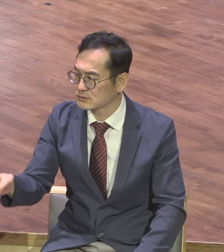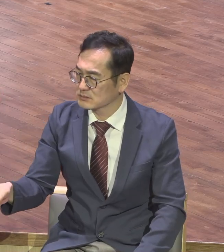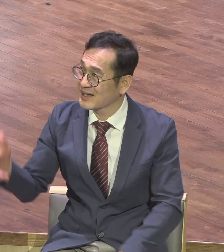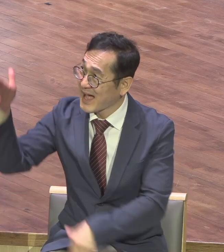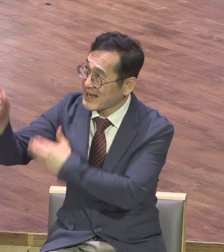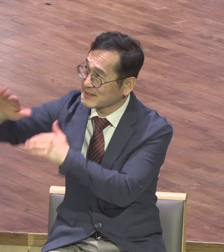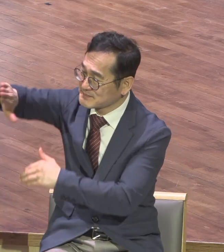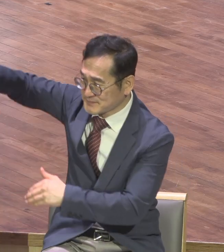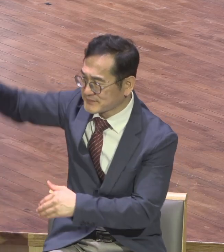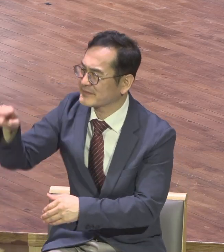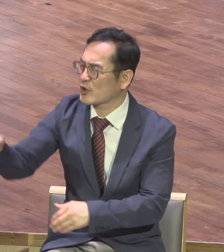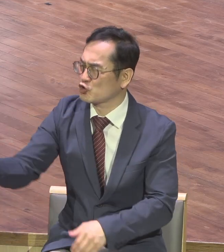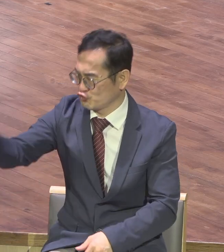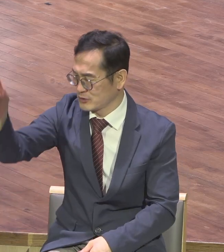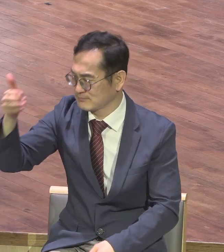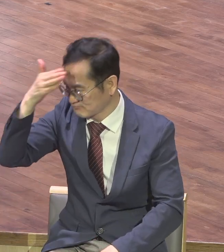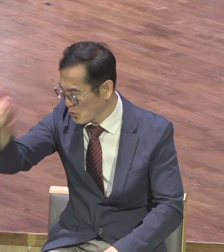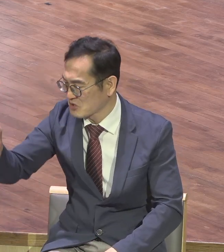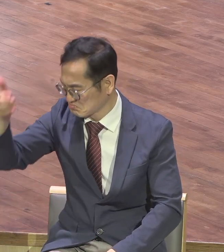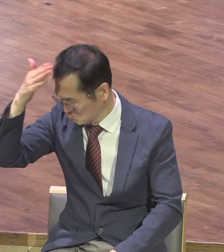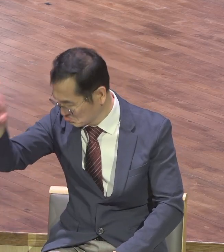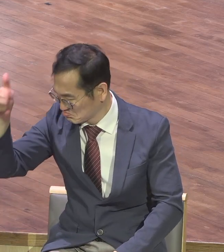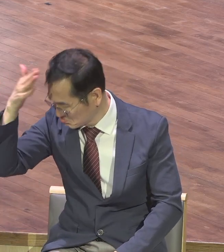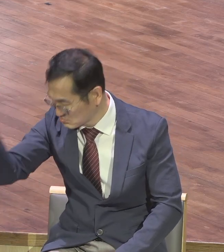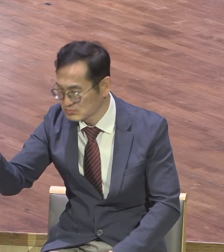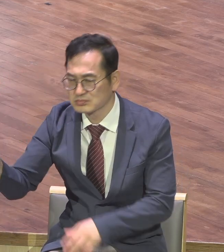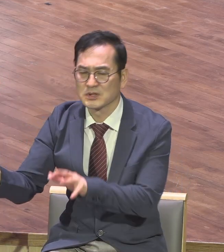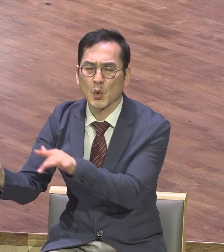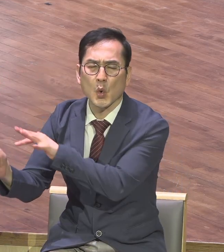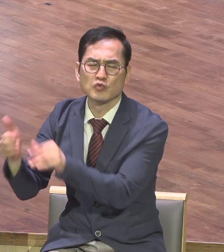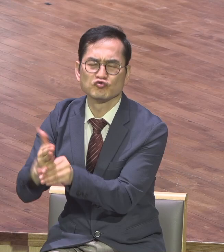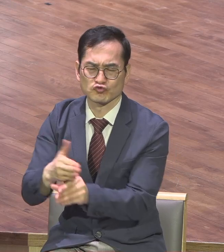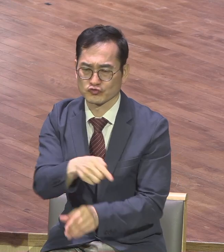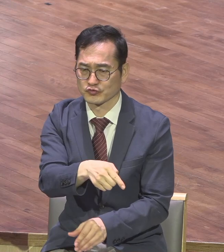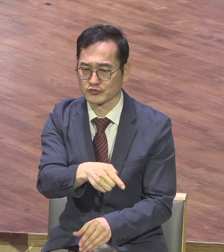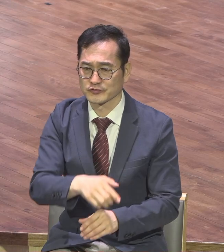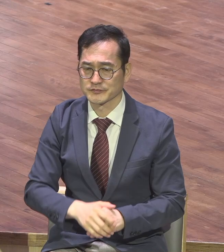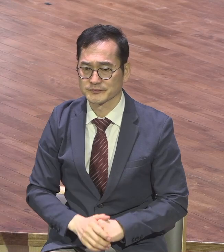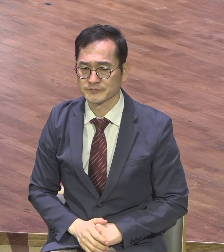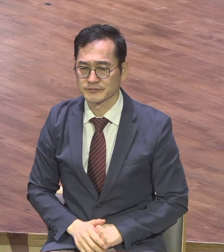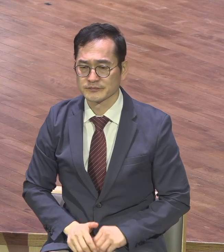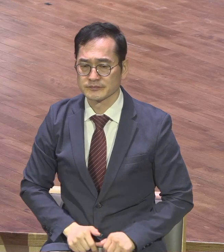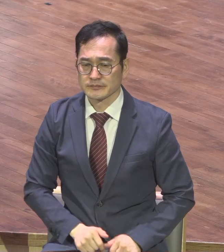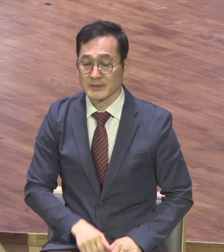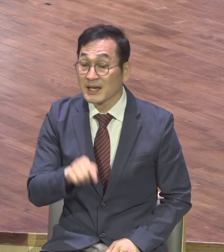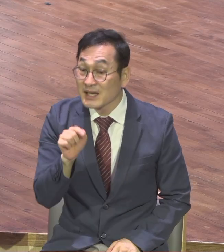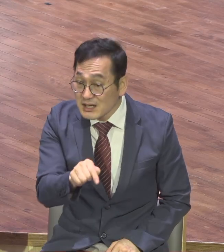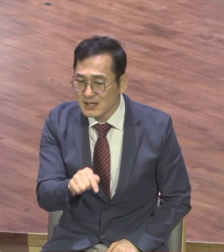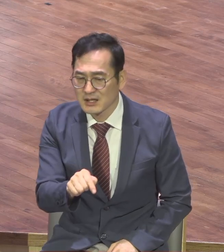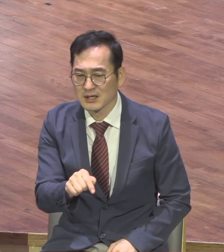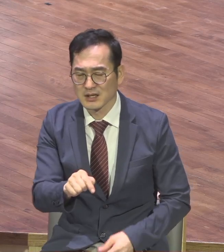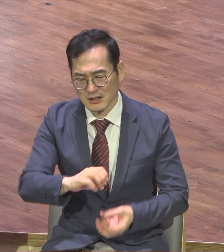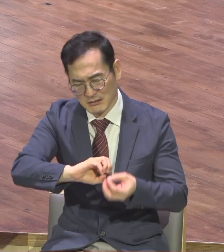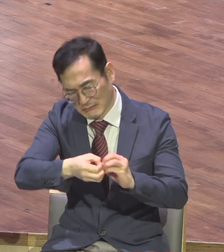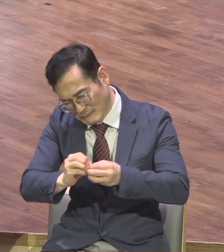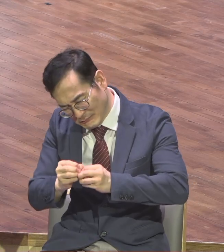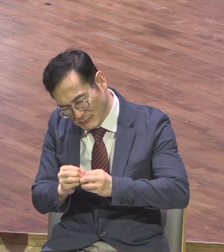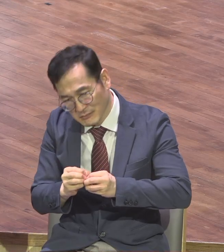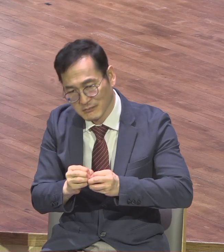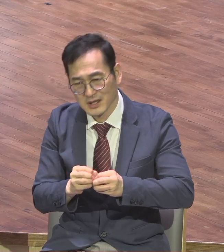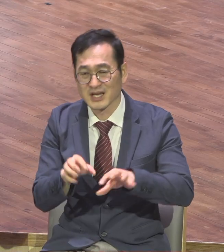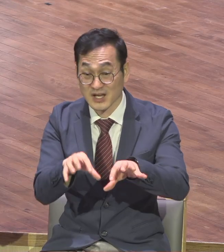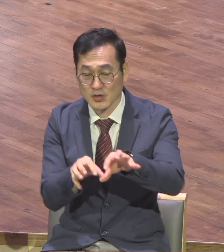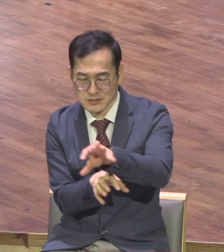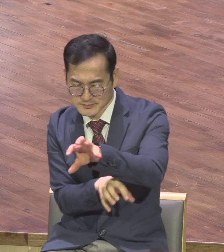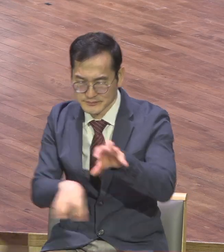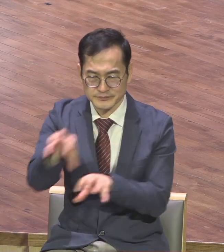이런 비정상 상태를 영적 정상 상태로 다시금 회복시키는 것이 하나님의 선한